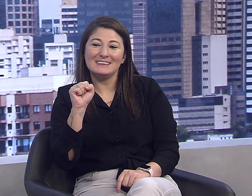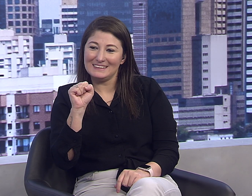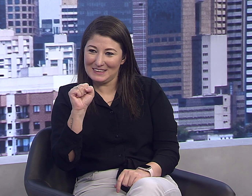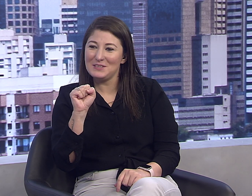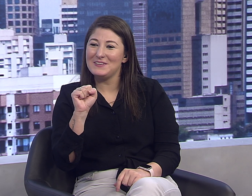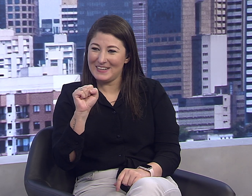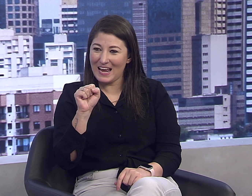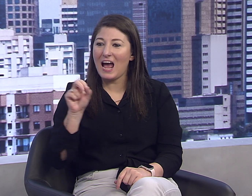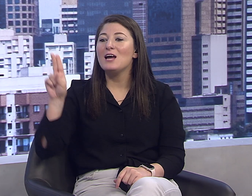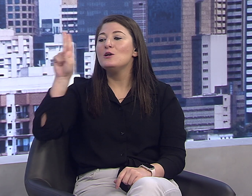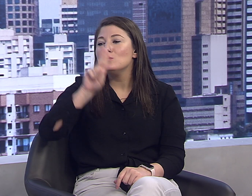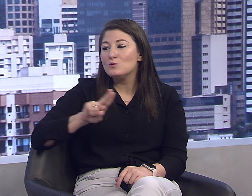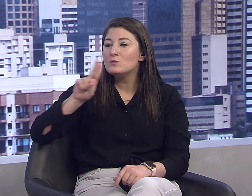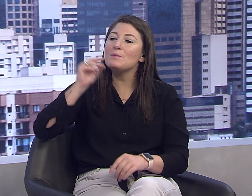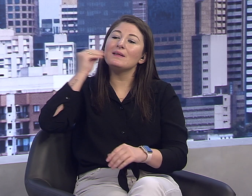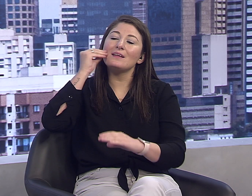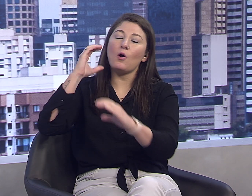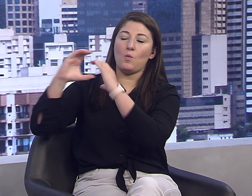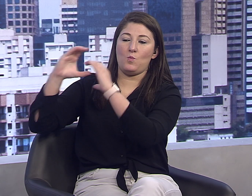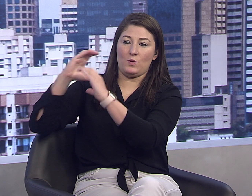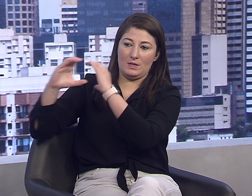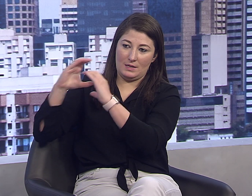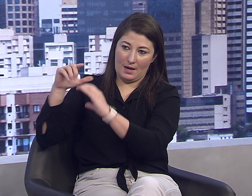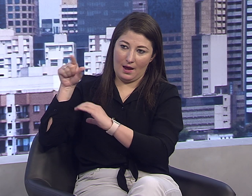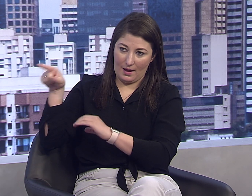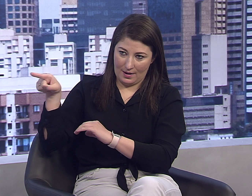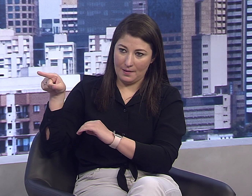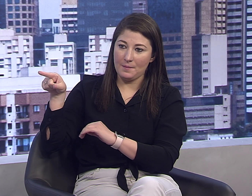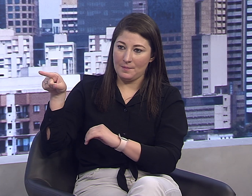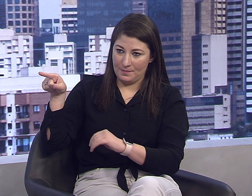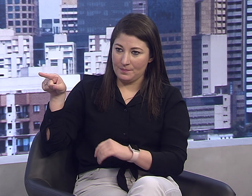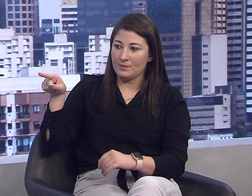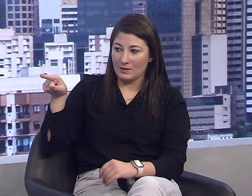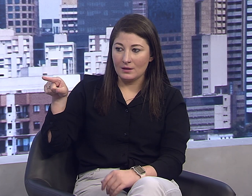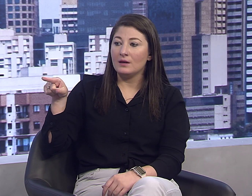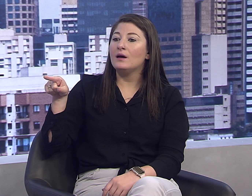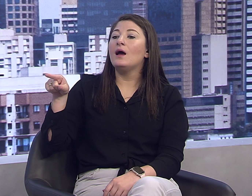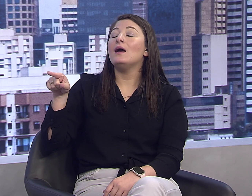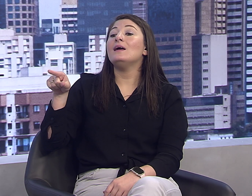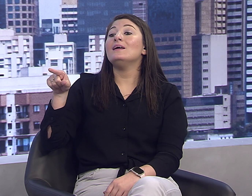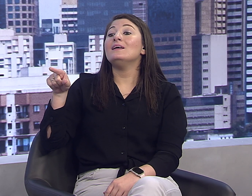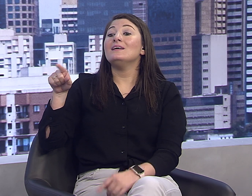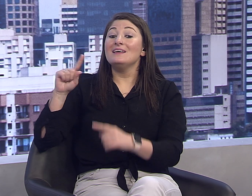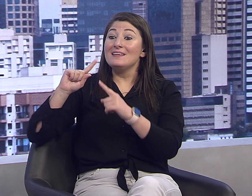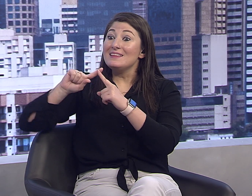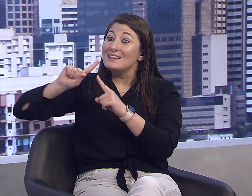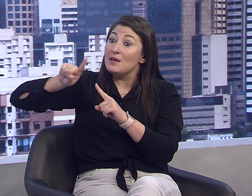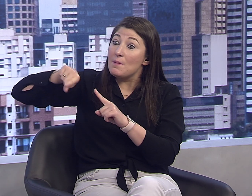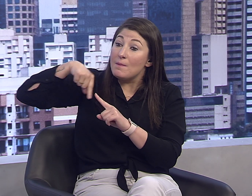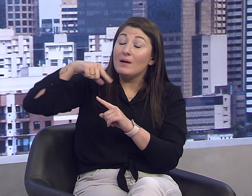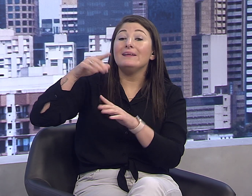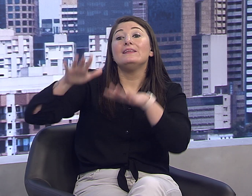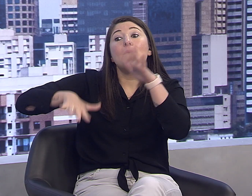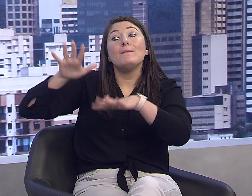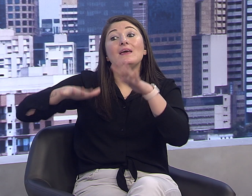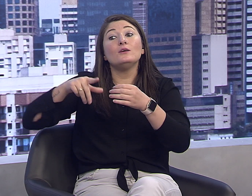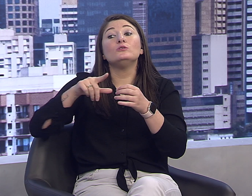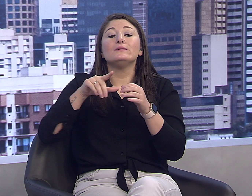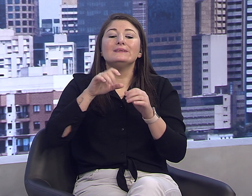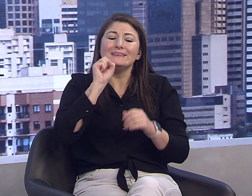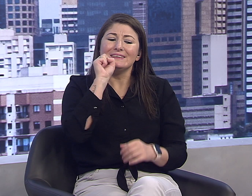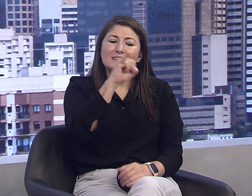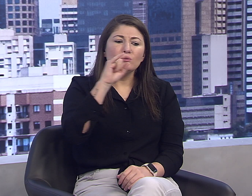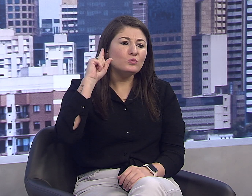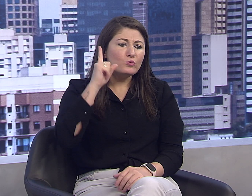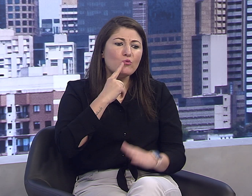sinais caseiros, por exemplo. Então, a gente usa esses gestos, esses sinais caseiros, para tentar se comunicar dentro do ambiente familiar, dentro